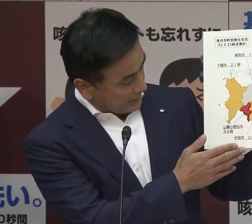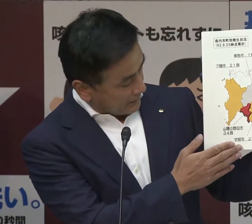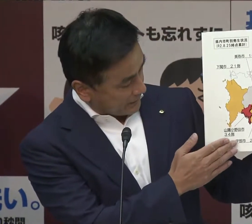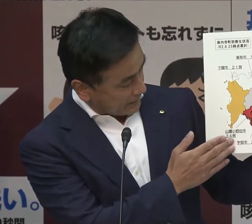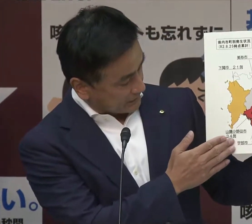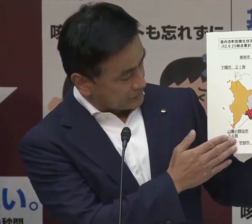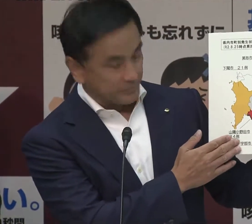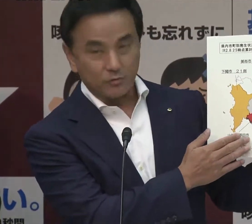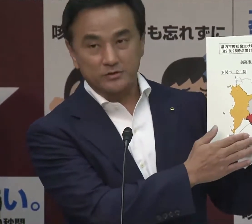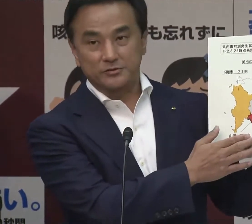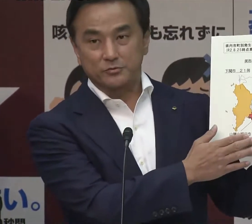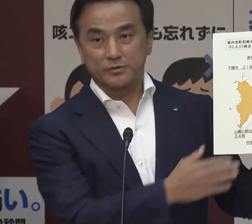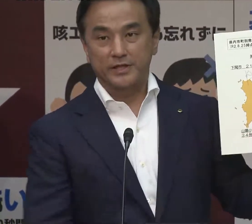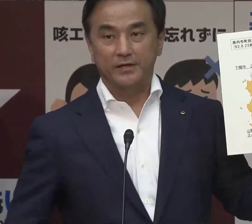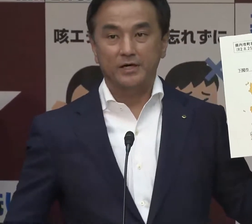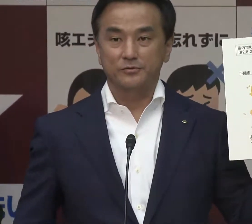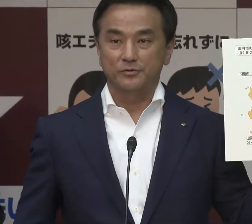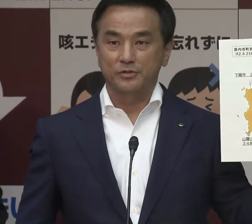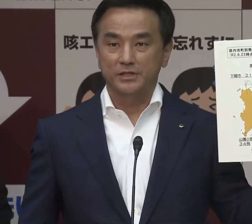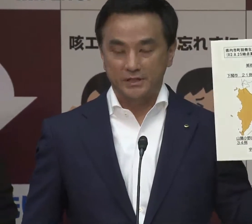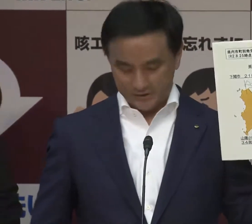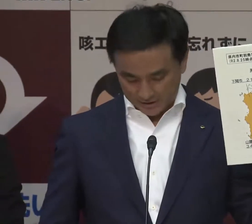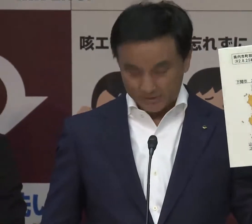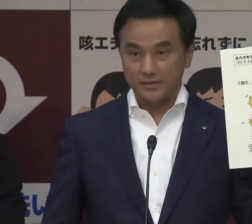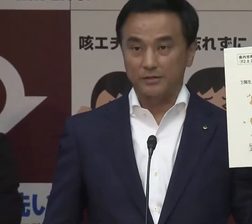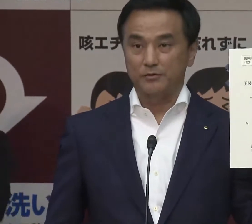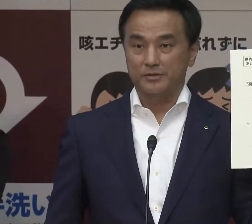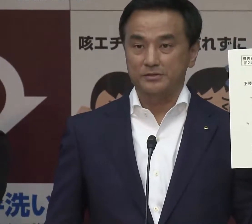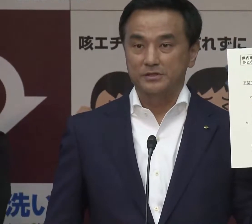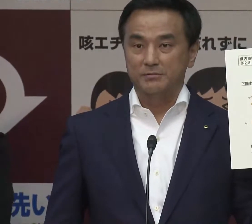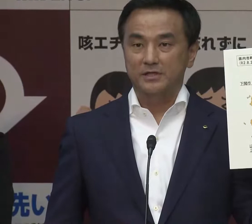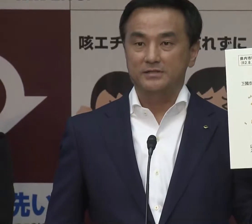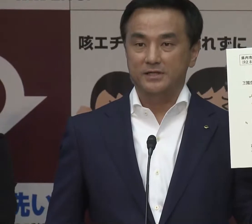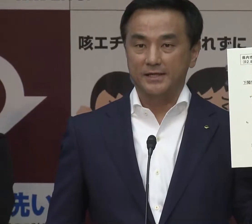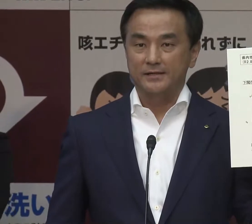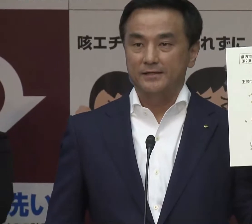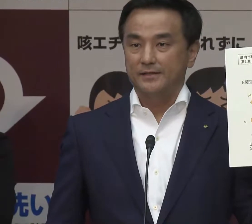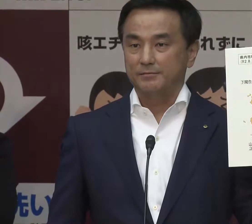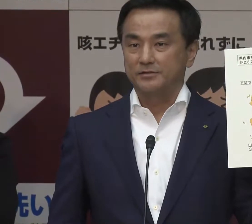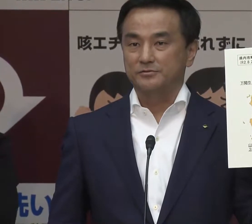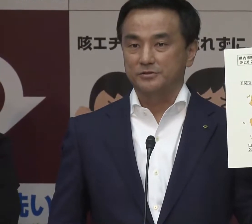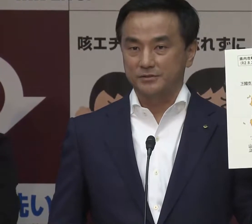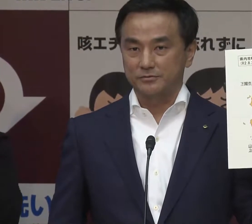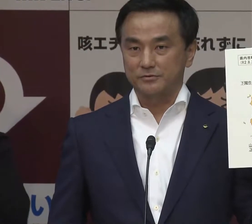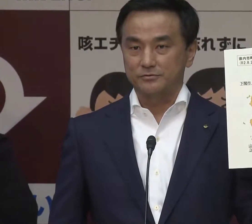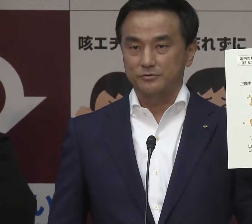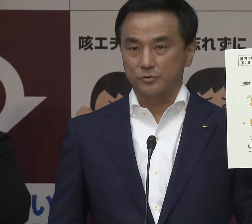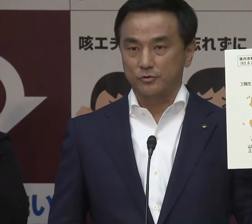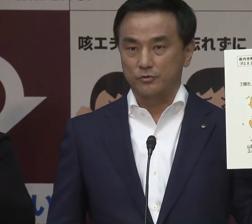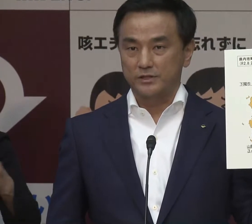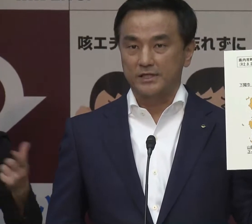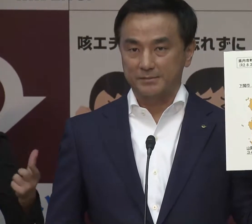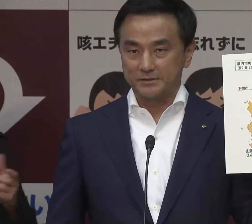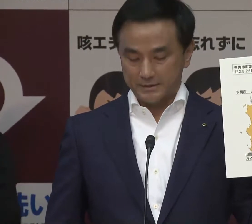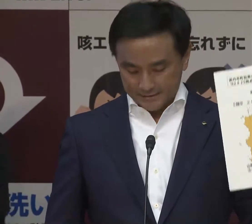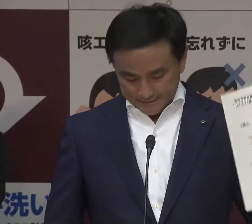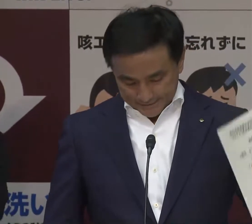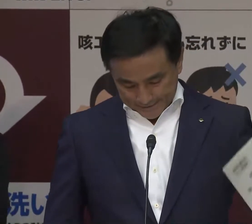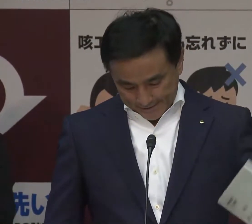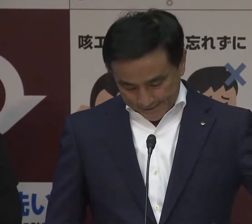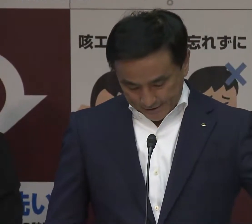の、30名を超えたということで、赤の色になっております。感染が今、急増しているという状況にあ